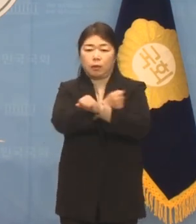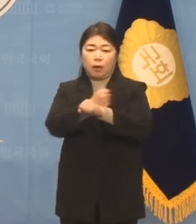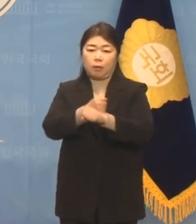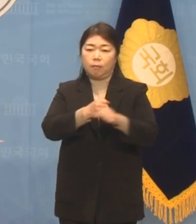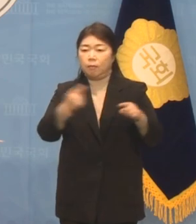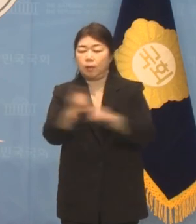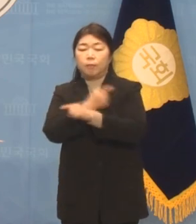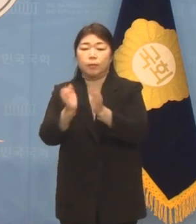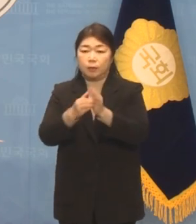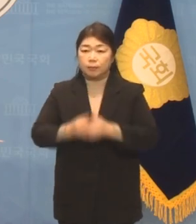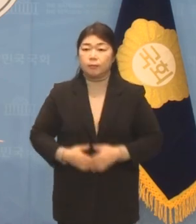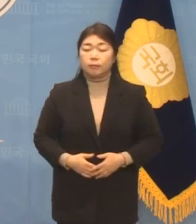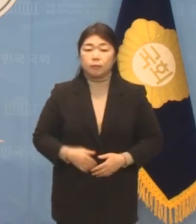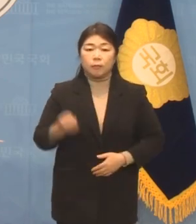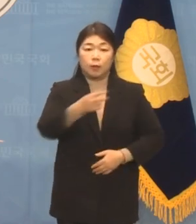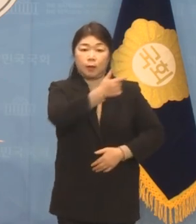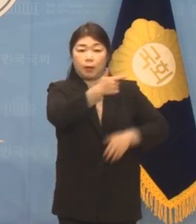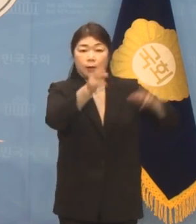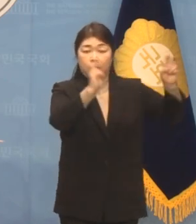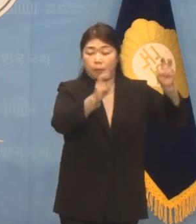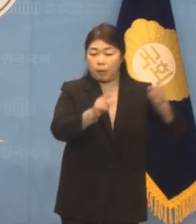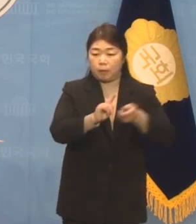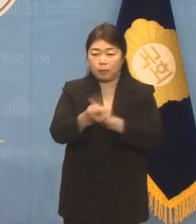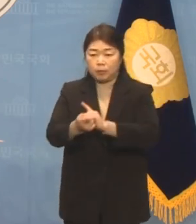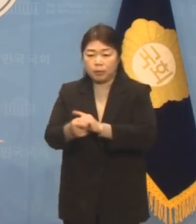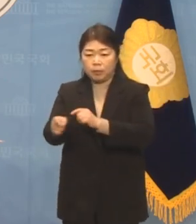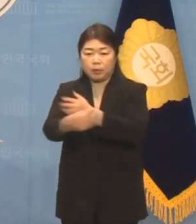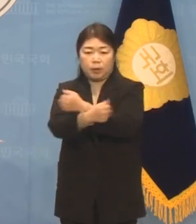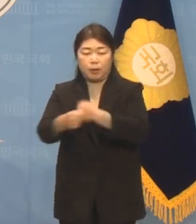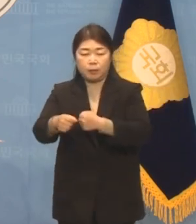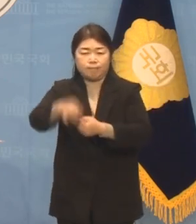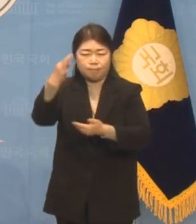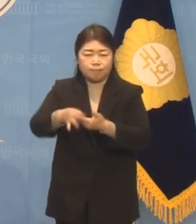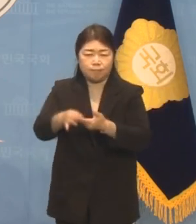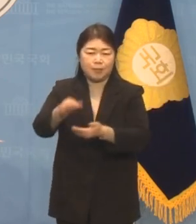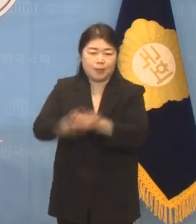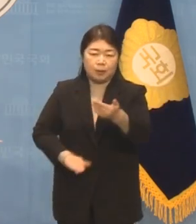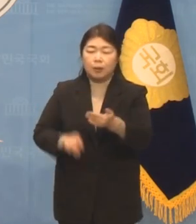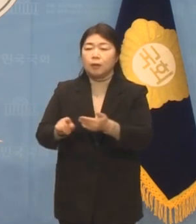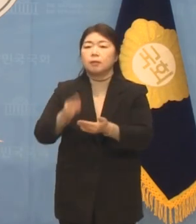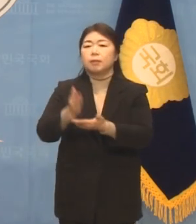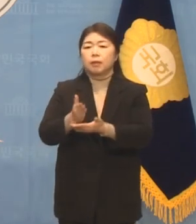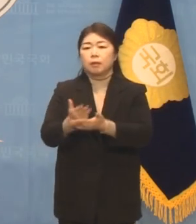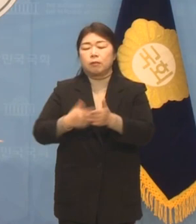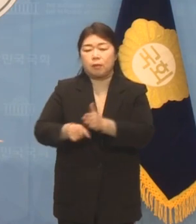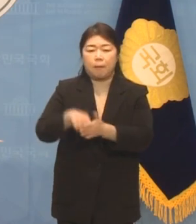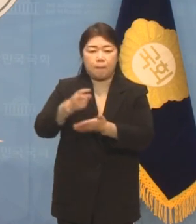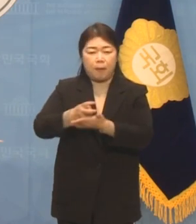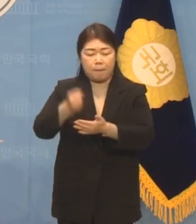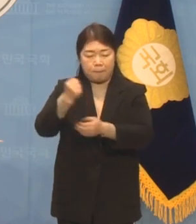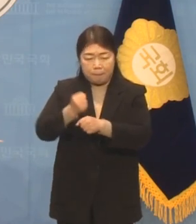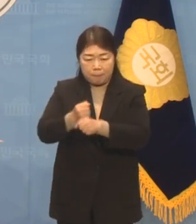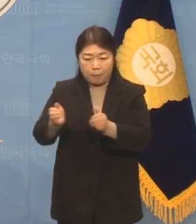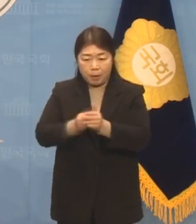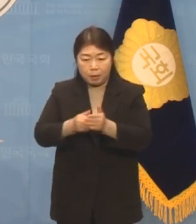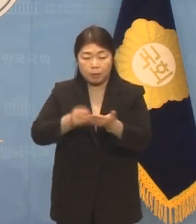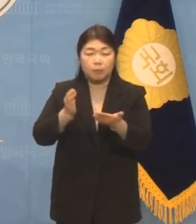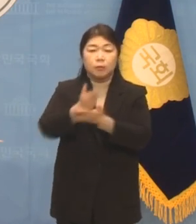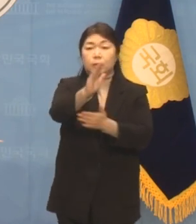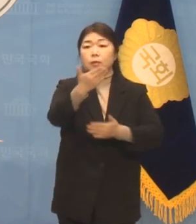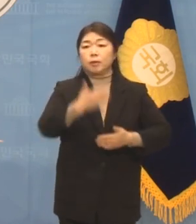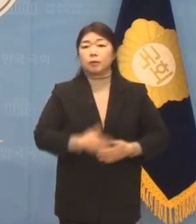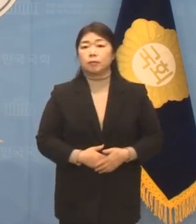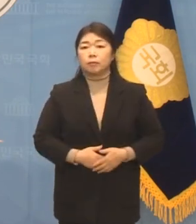대기업의 하청 단가 후려치기를 막는 하도급 개정안을 발의해 통과시켰습니다.